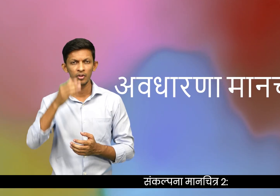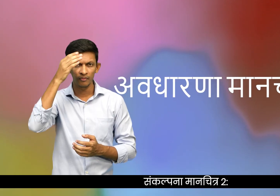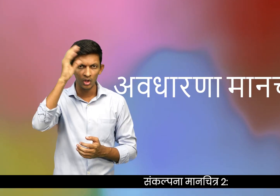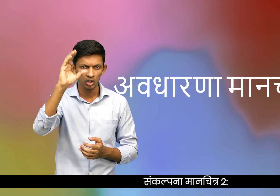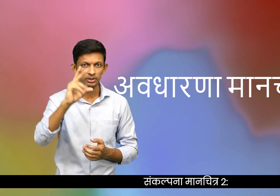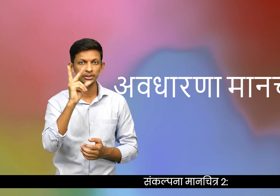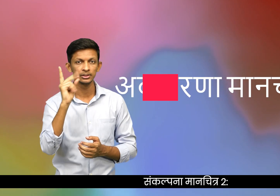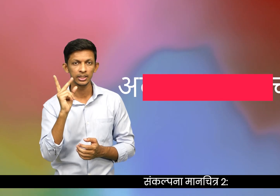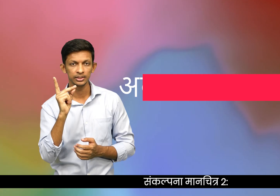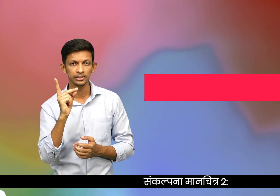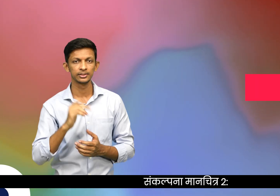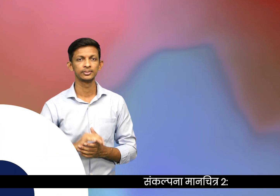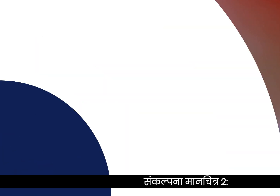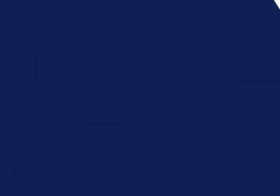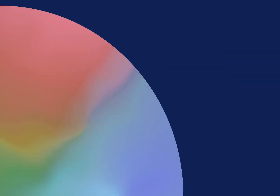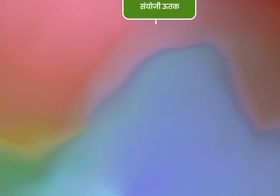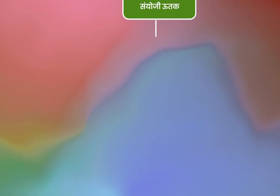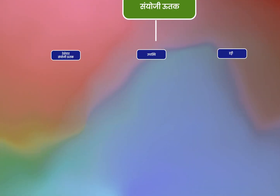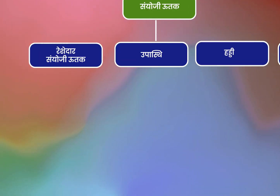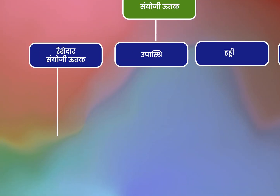संकल्पना मानचित्र 2।